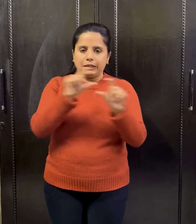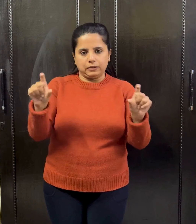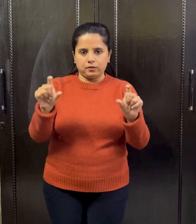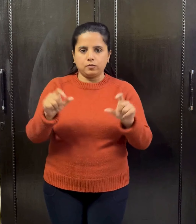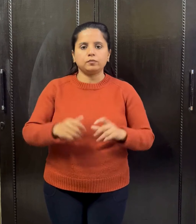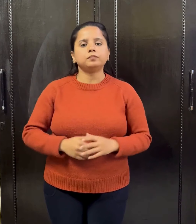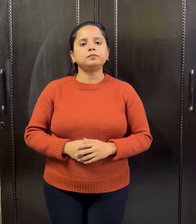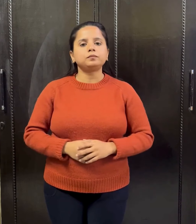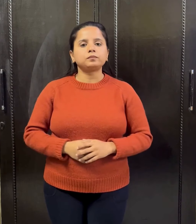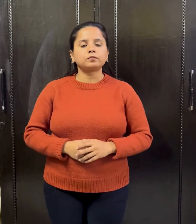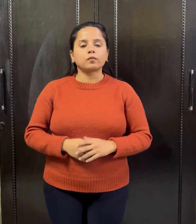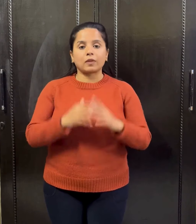10वां,